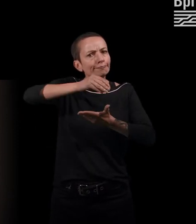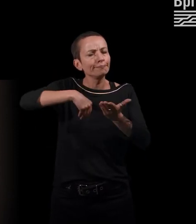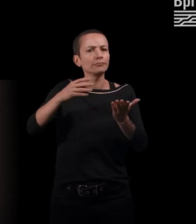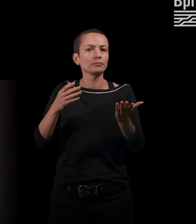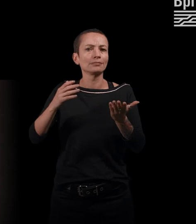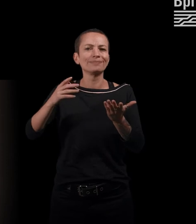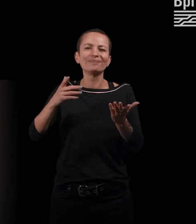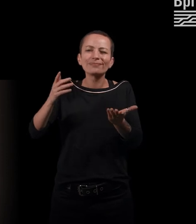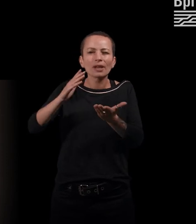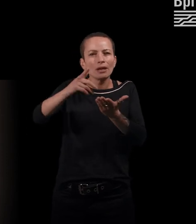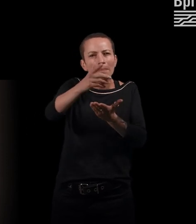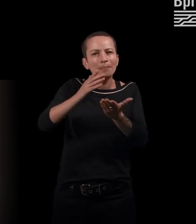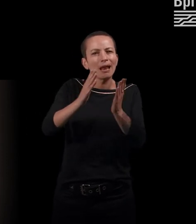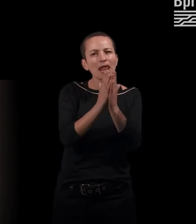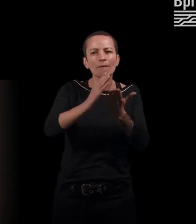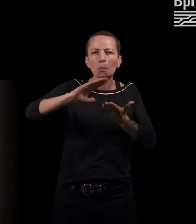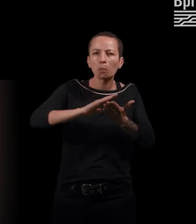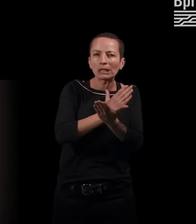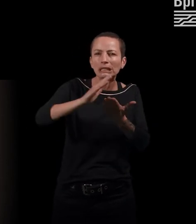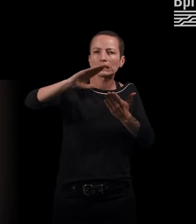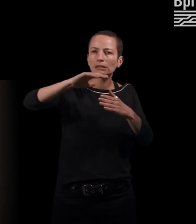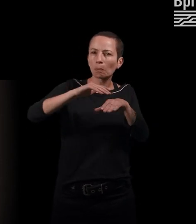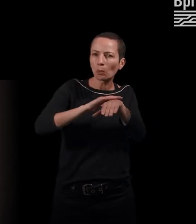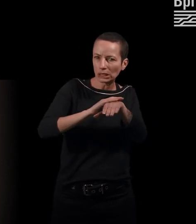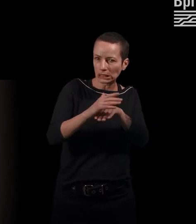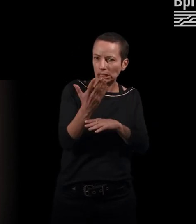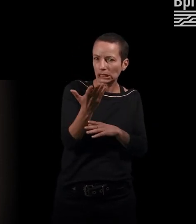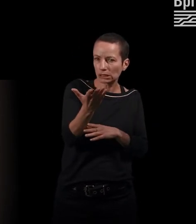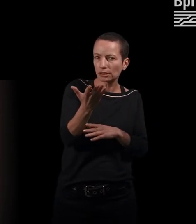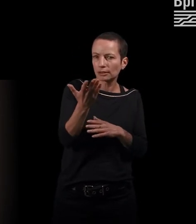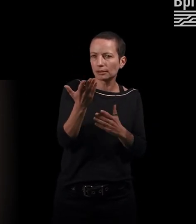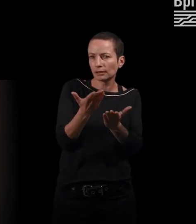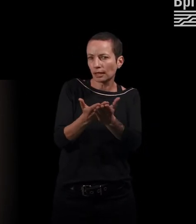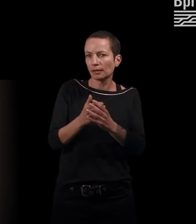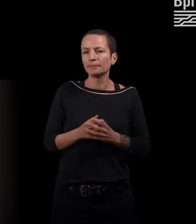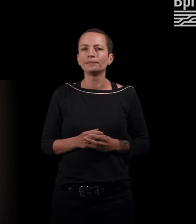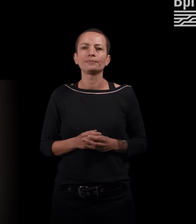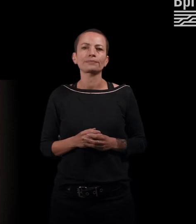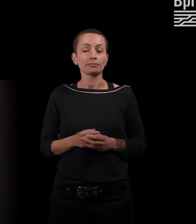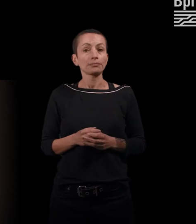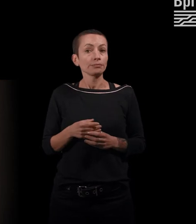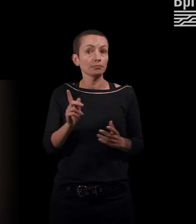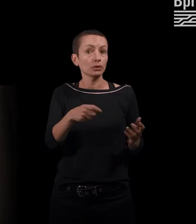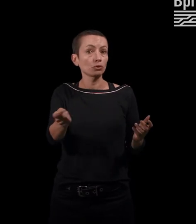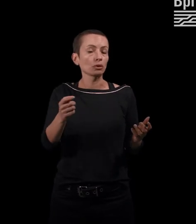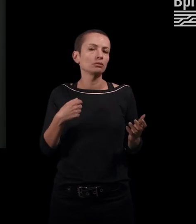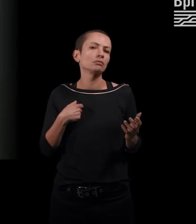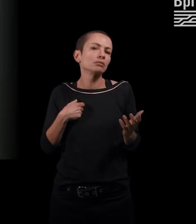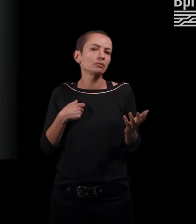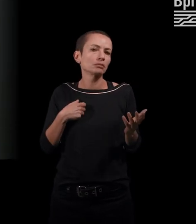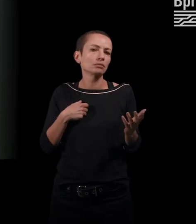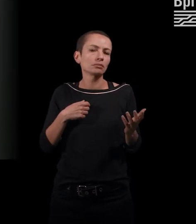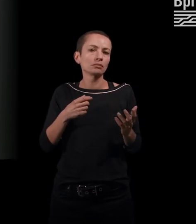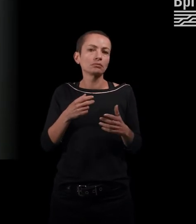Kassir. Poétique et politique, ce livre, Camille Amoun. Oui, bien sûr, je ne pouvais